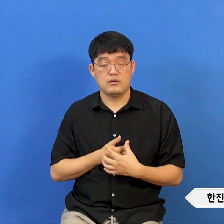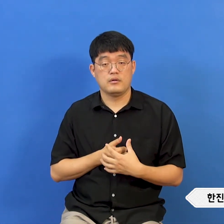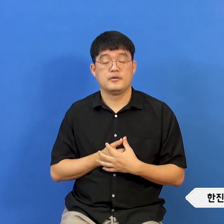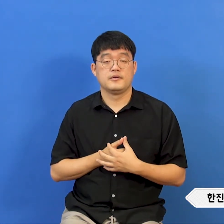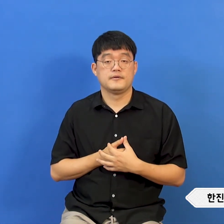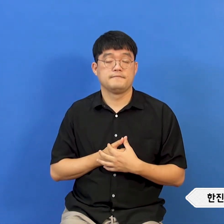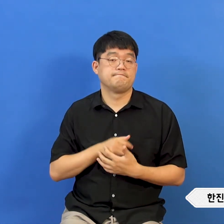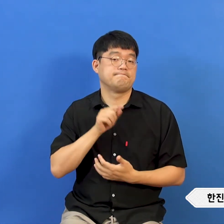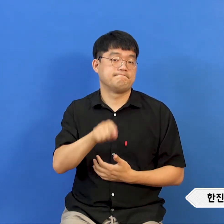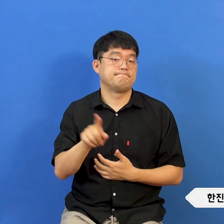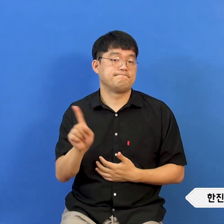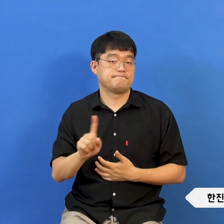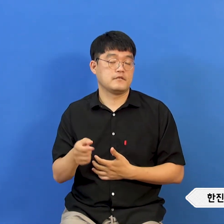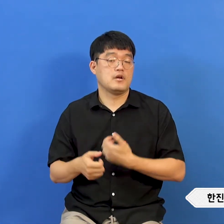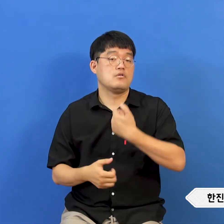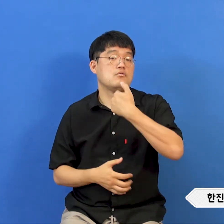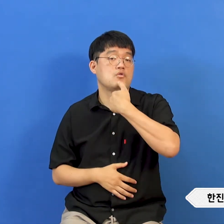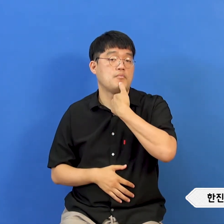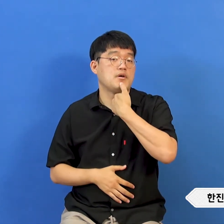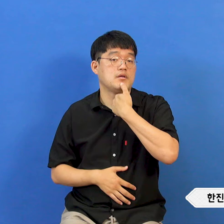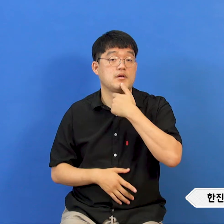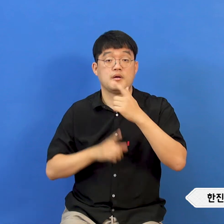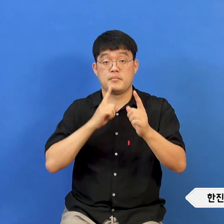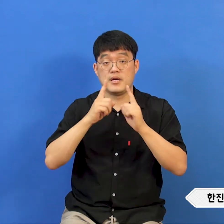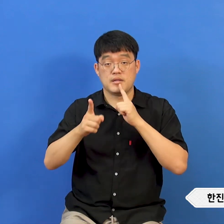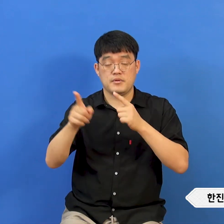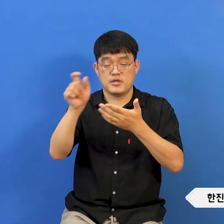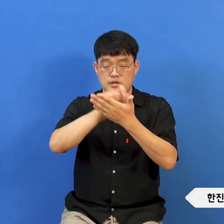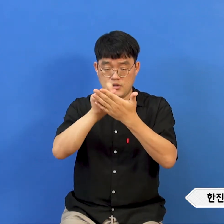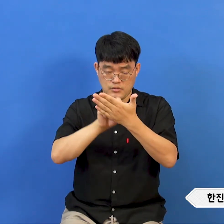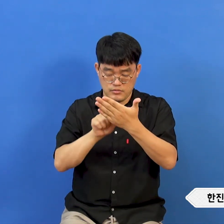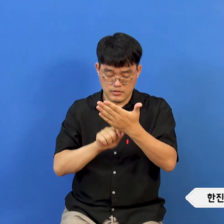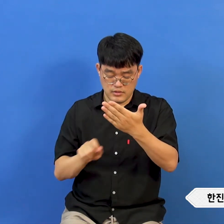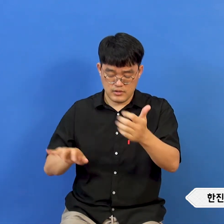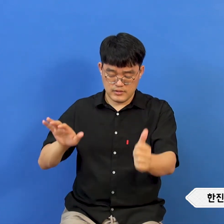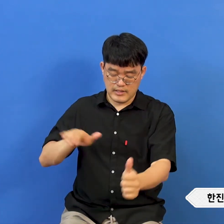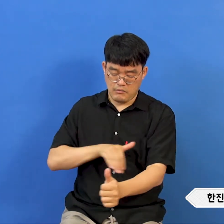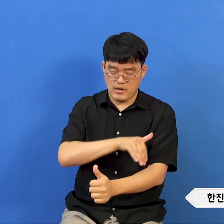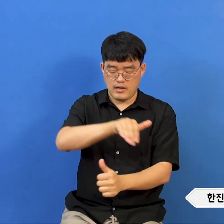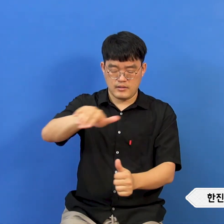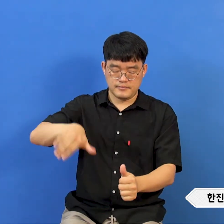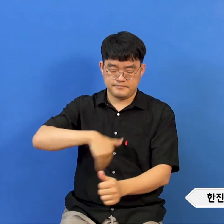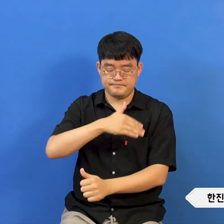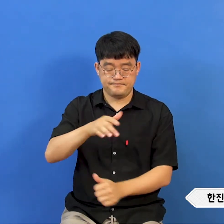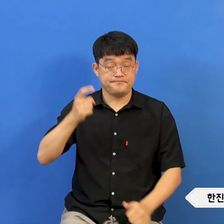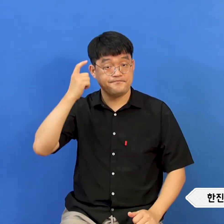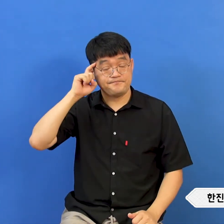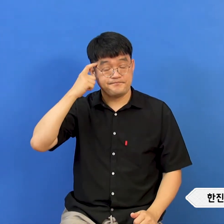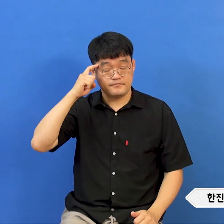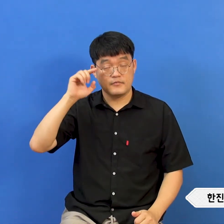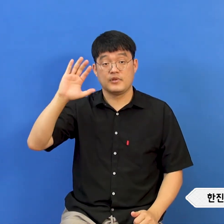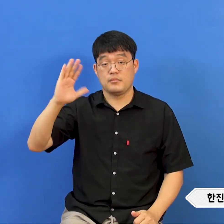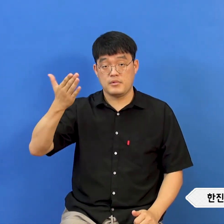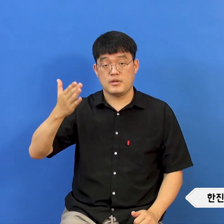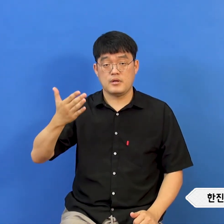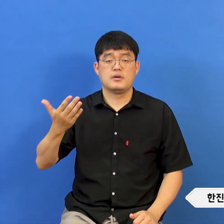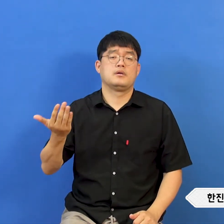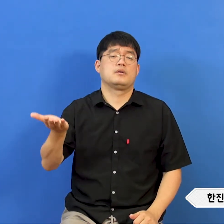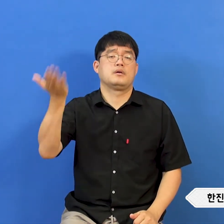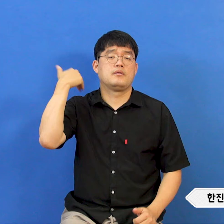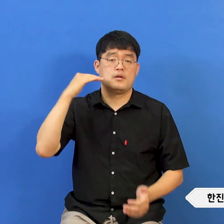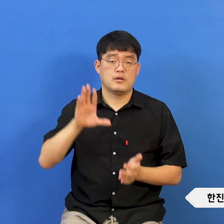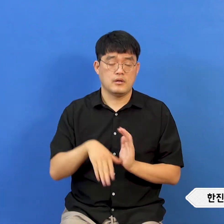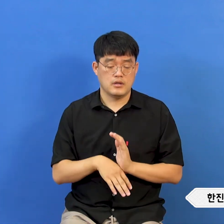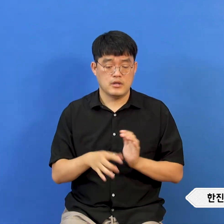자, 그것은 이 로마서 말씀이 기록된 배경을 좀 생각을 해야 됩니다. 그 당시는 예수 믿는다고